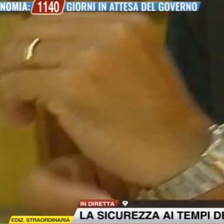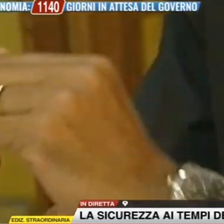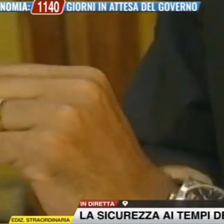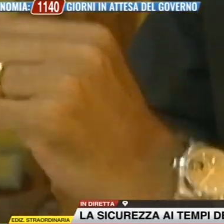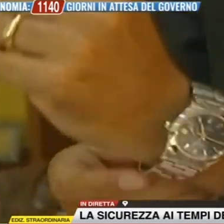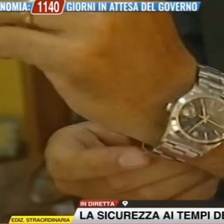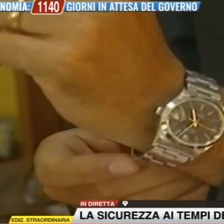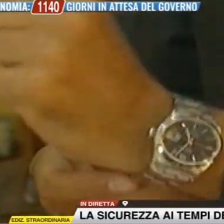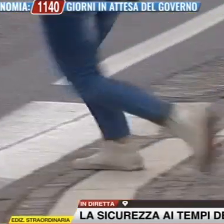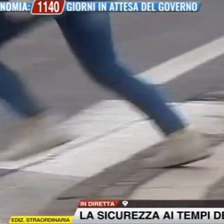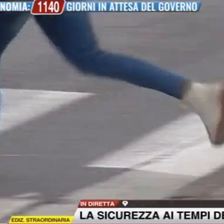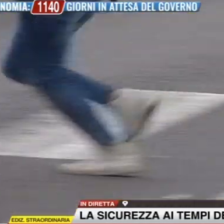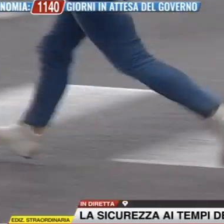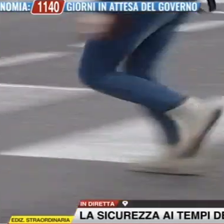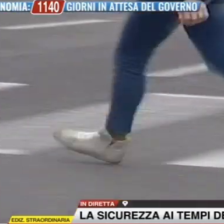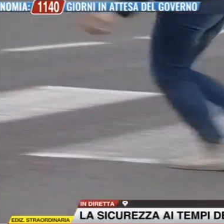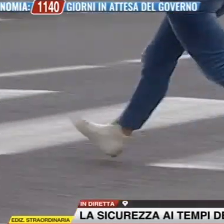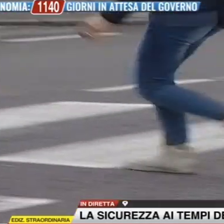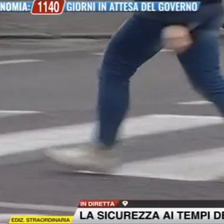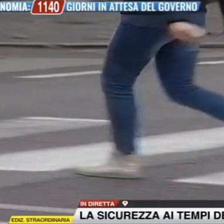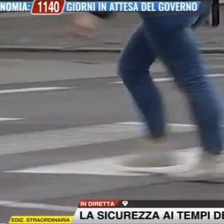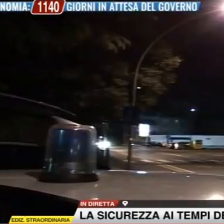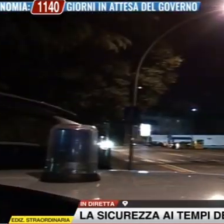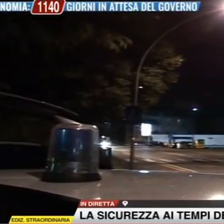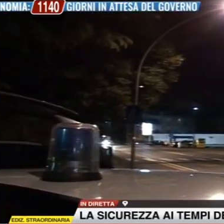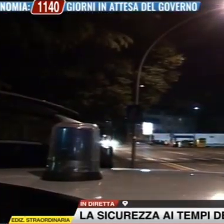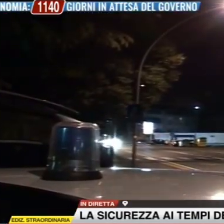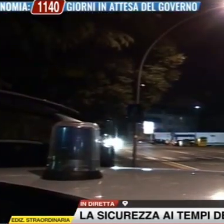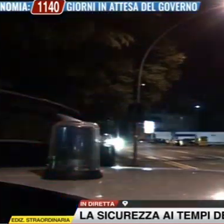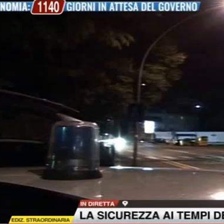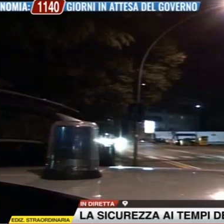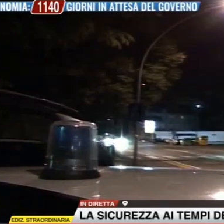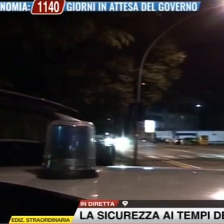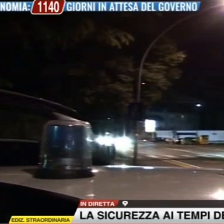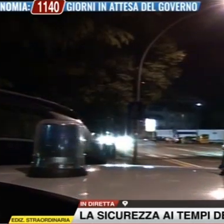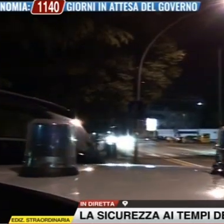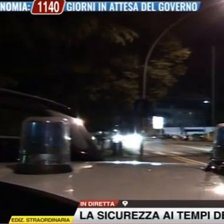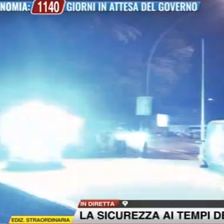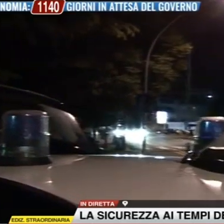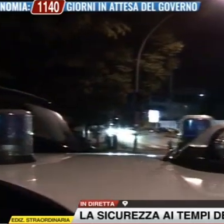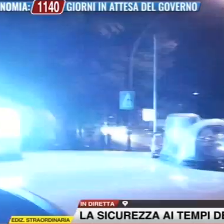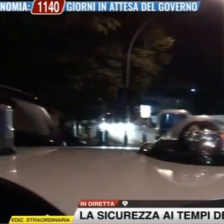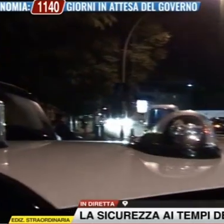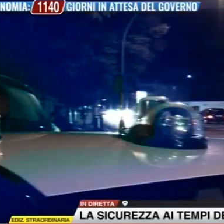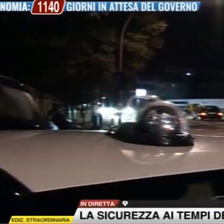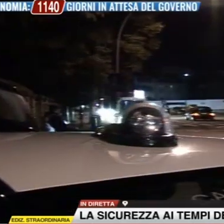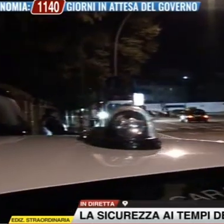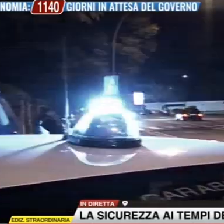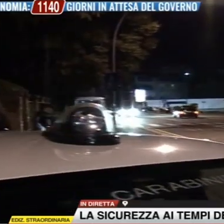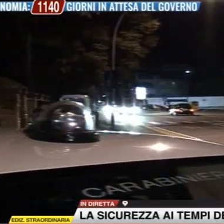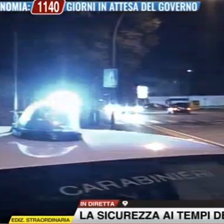contatti fisici e magari se si trova in difficoltà chiedere aiuto a un passante o se si dispone di telefono